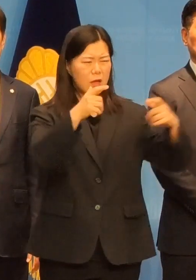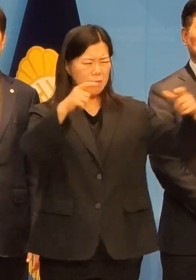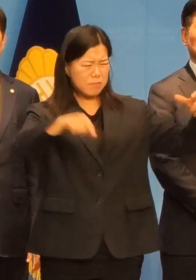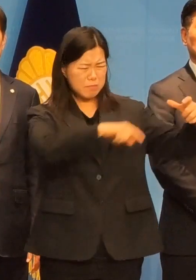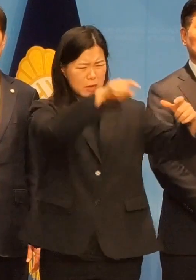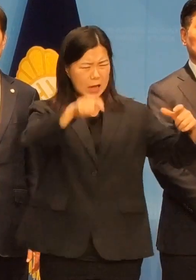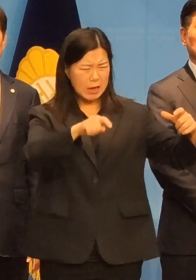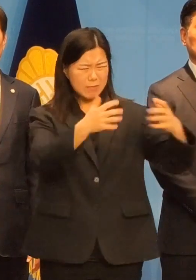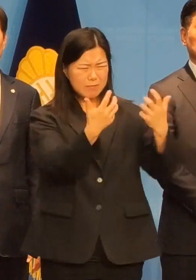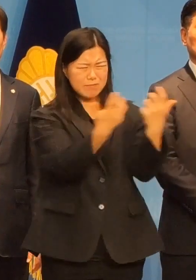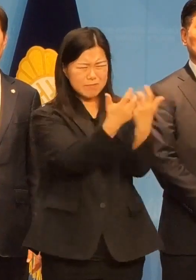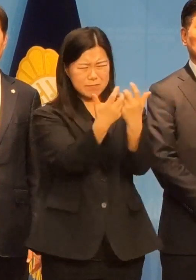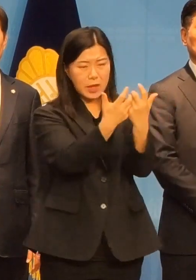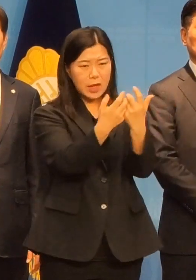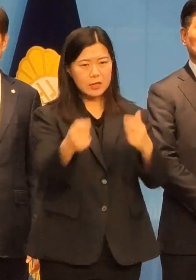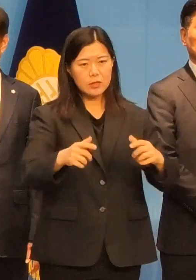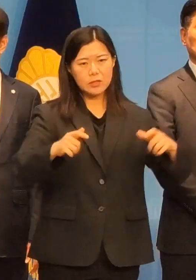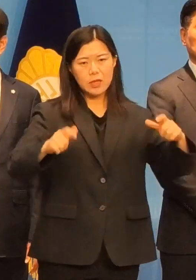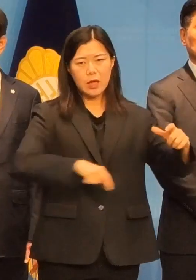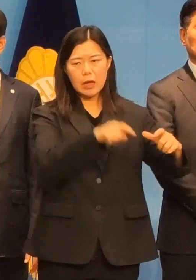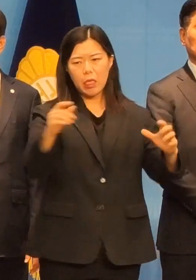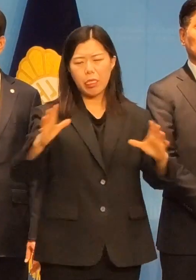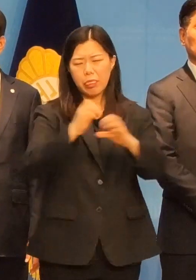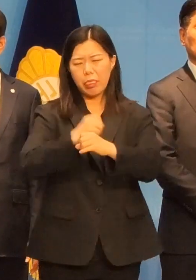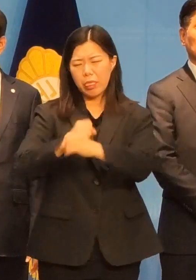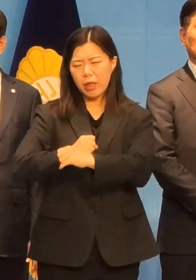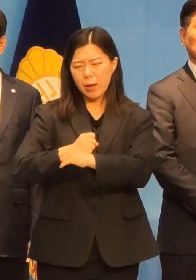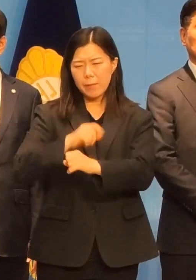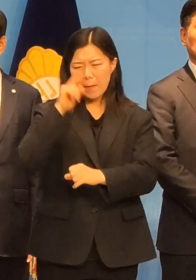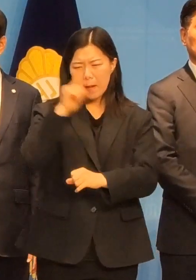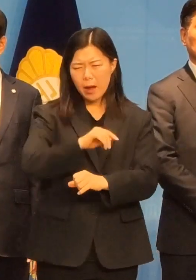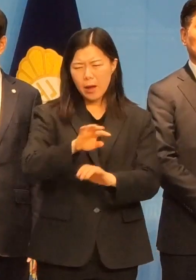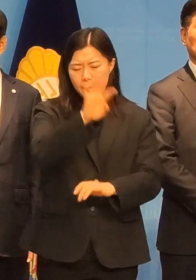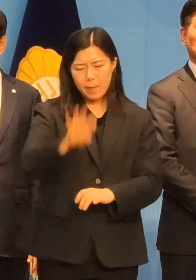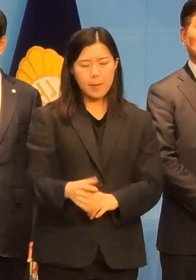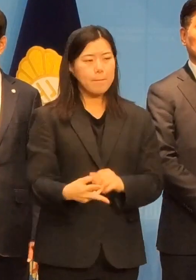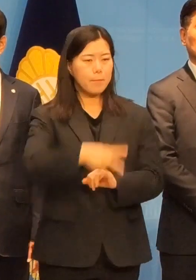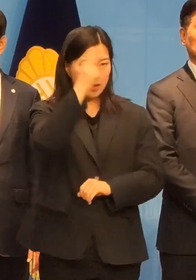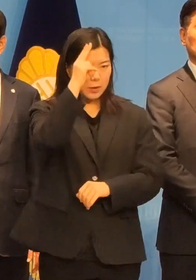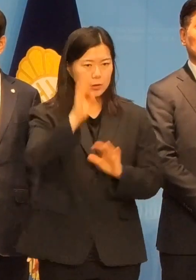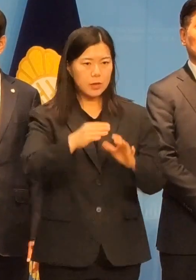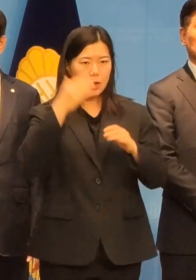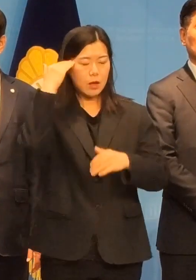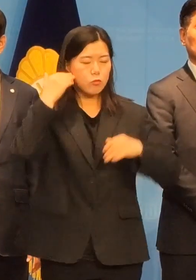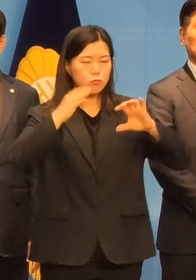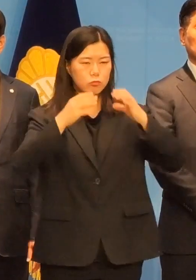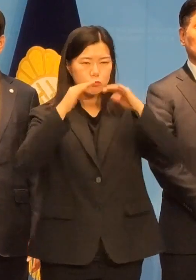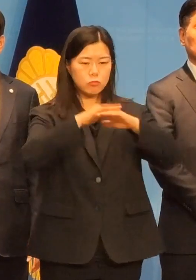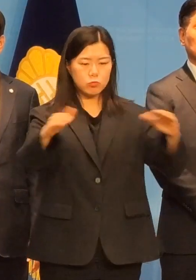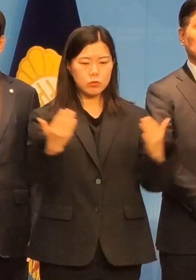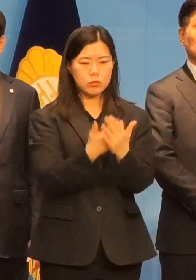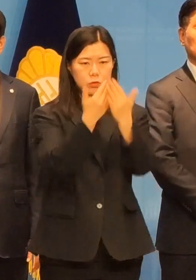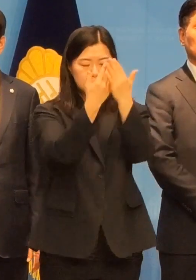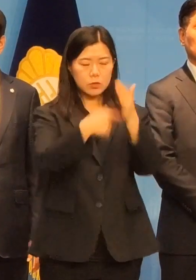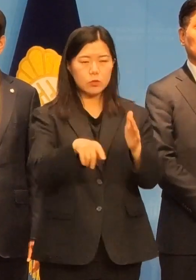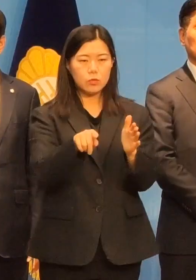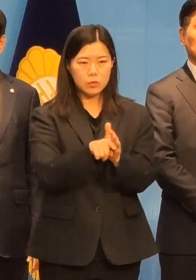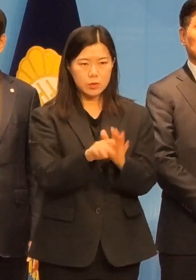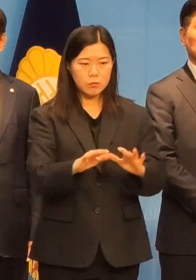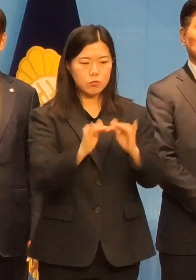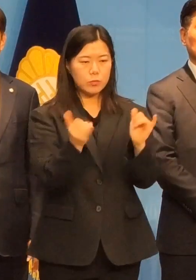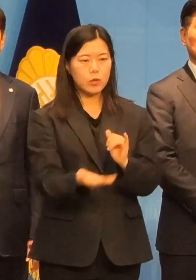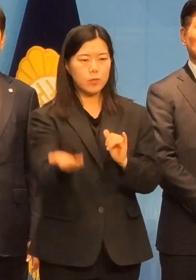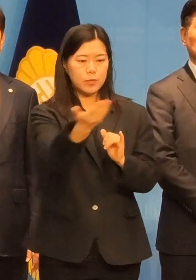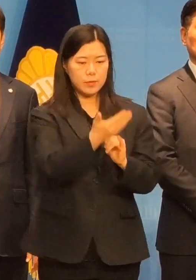지역 소멸의 악순환을 끌어내고 대한민국 균형성장의 새로운 모델을 만들겠다는 비전을 제시하기 위해 국민